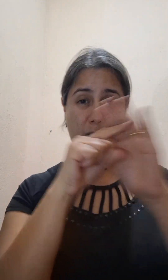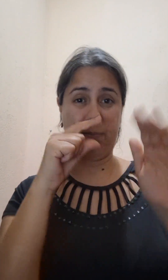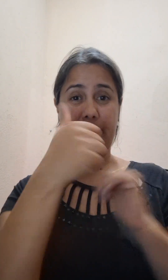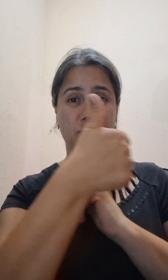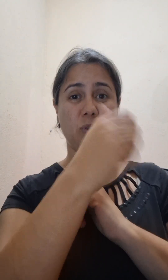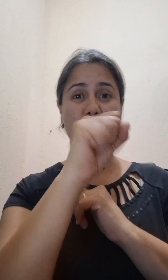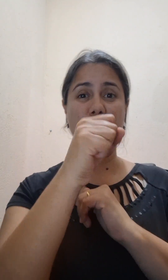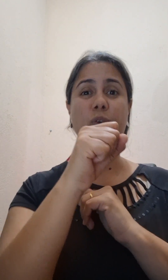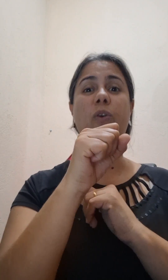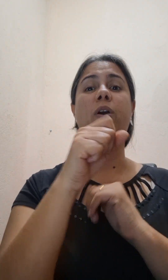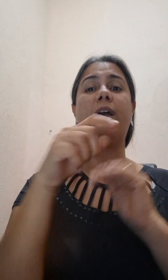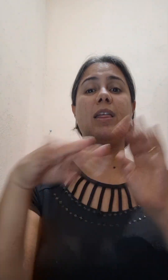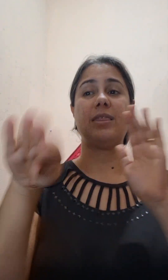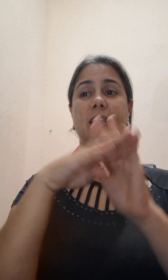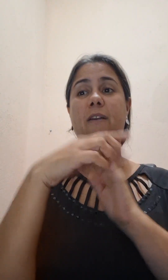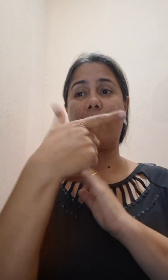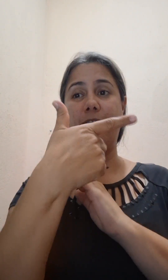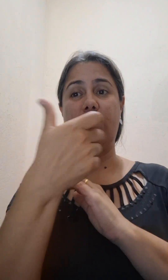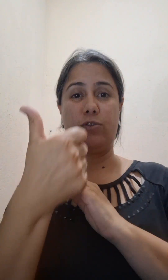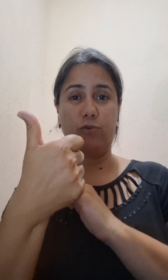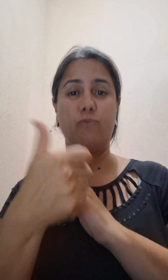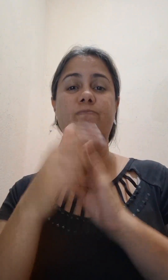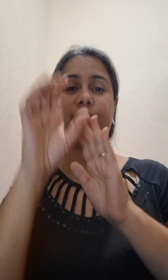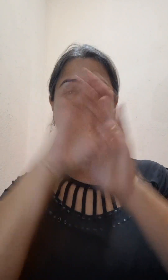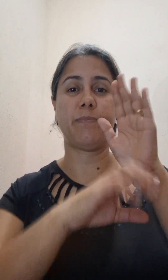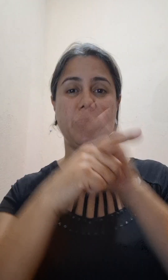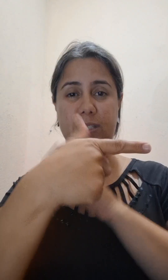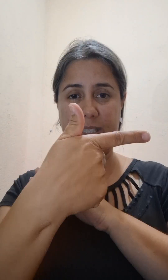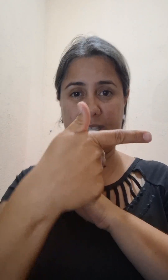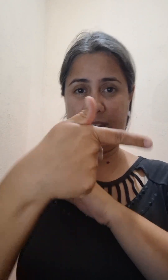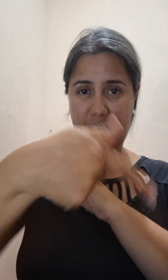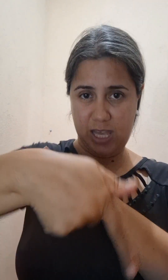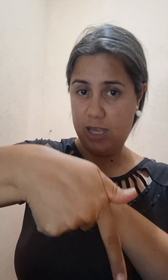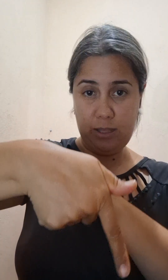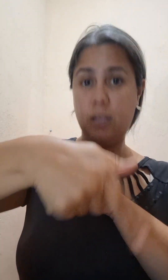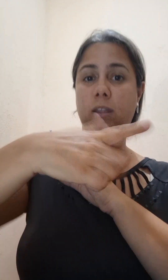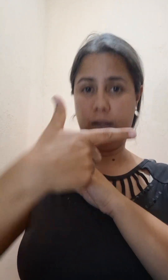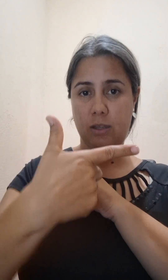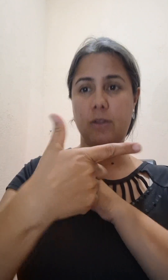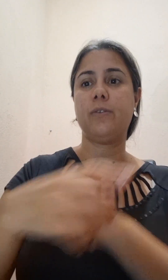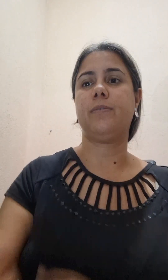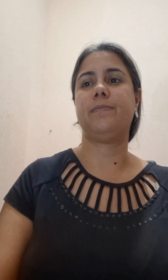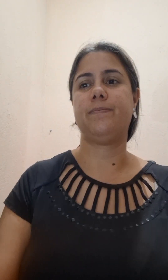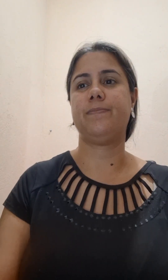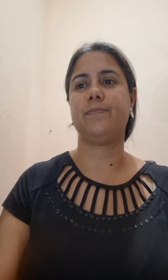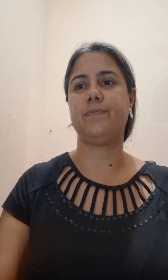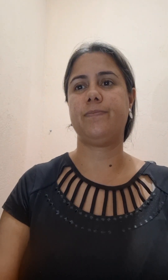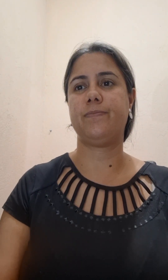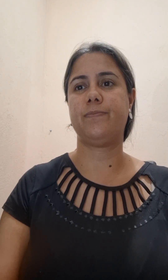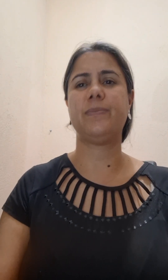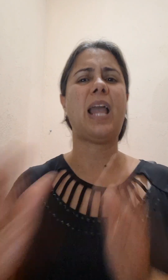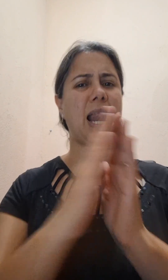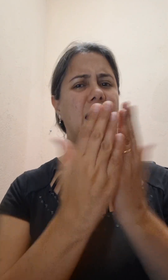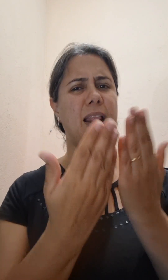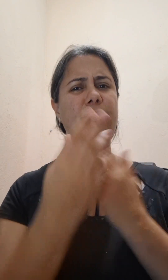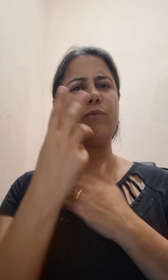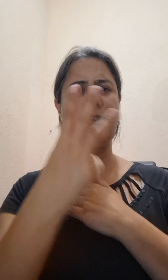ele termina esse salmo lá no capítulo 72, 18 até